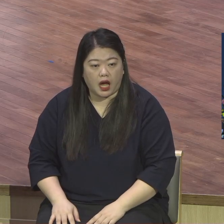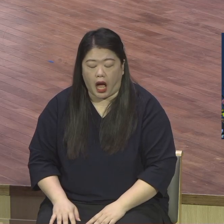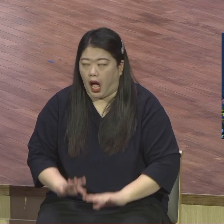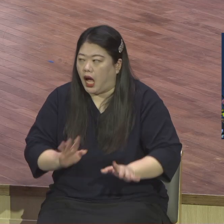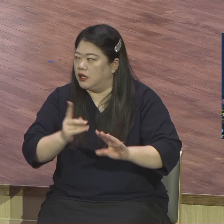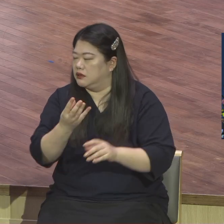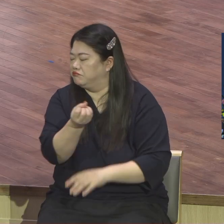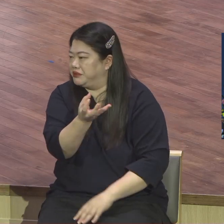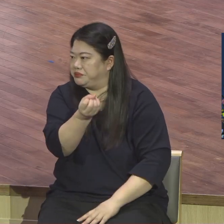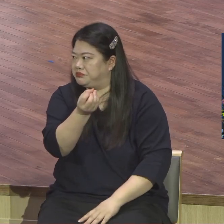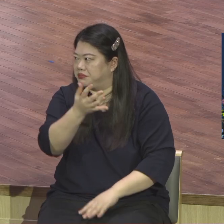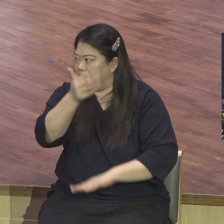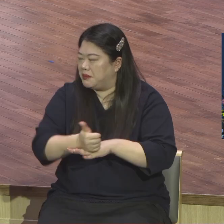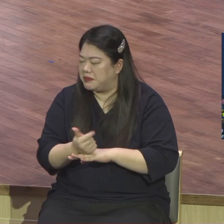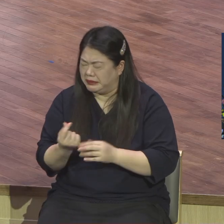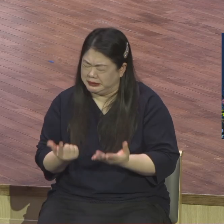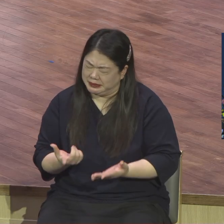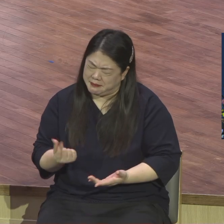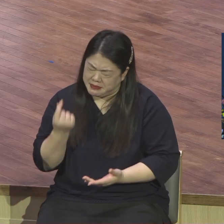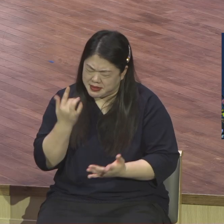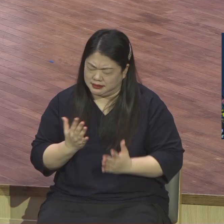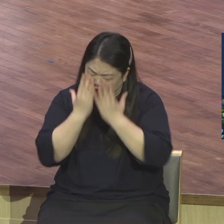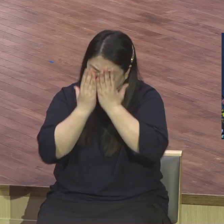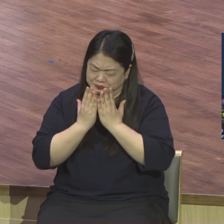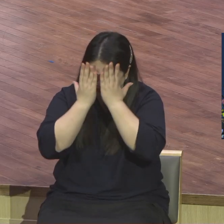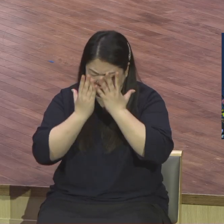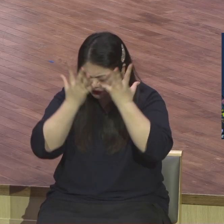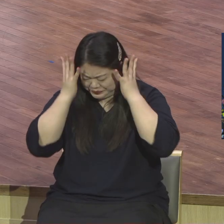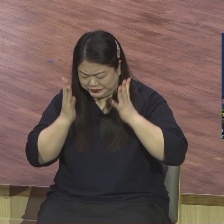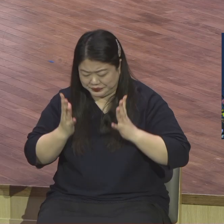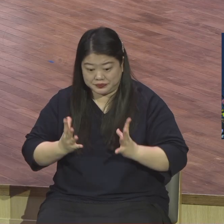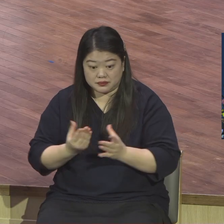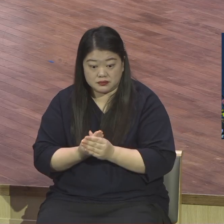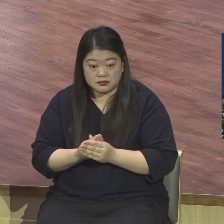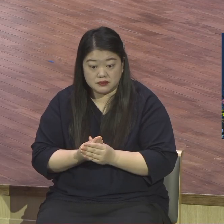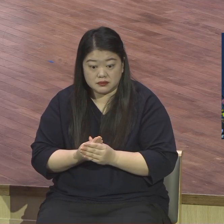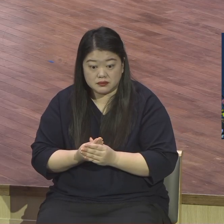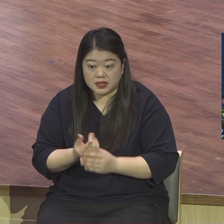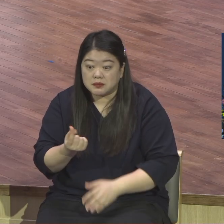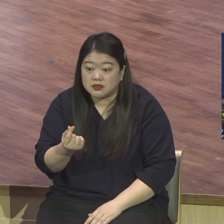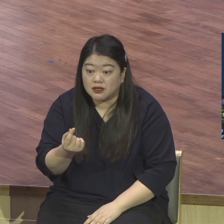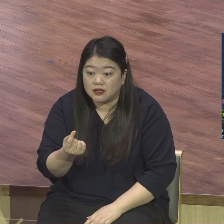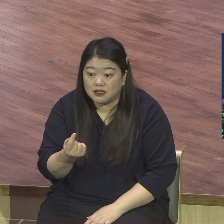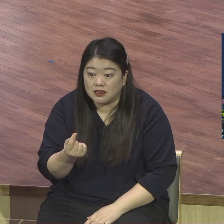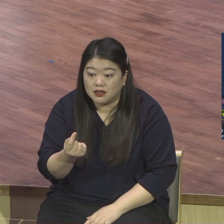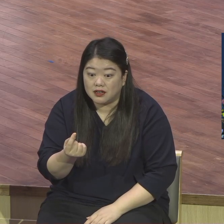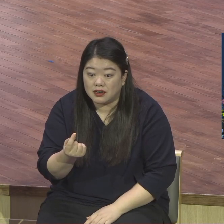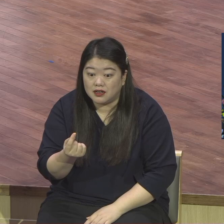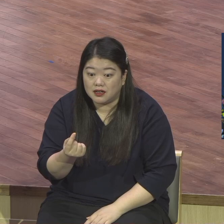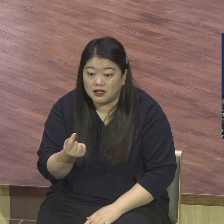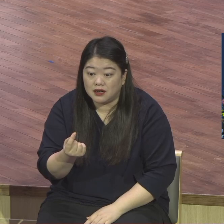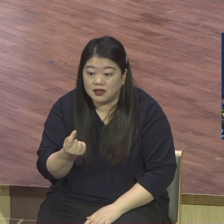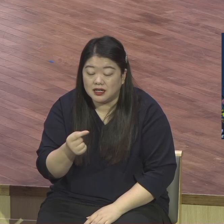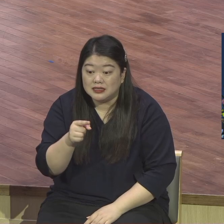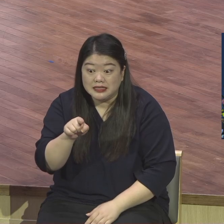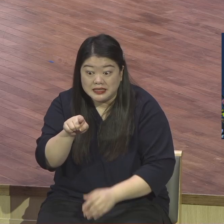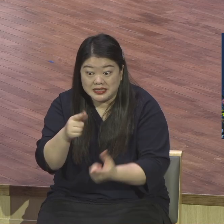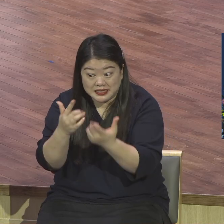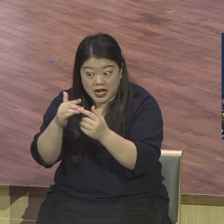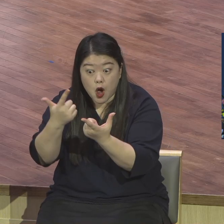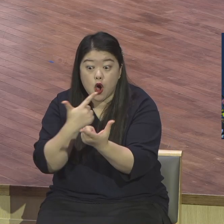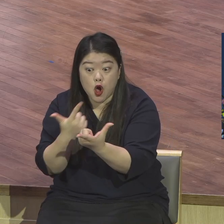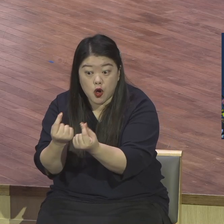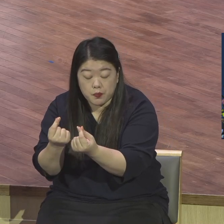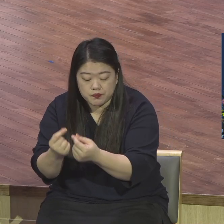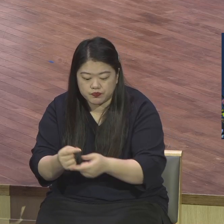뭐요? 씻어야지 생각들지요. 빨리 가서는 씻어야지. 율법의 역할이 이와 같다는 겁니다. 율법은 거울이라. 네